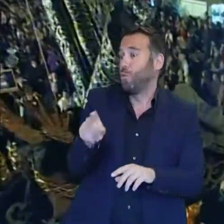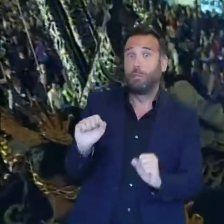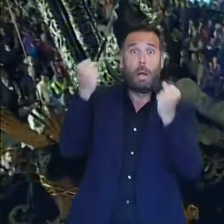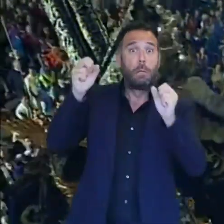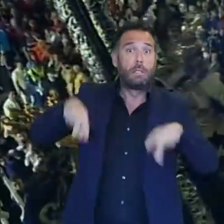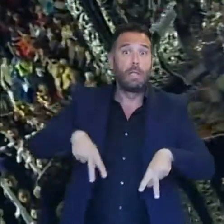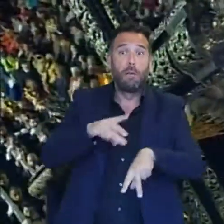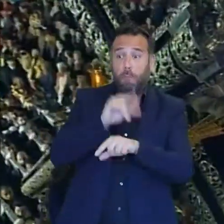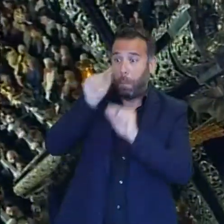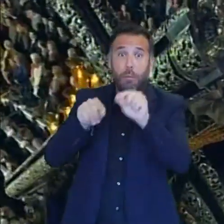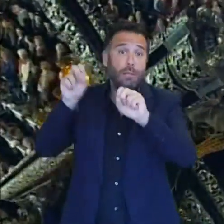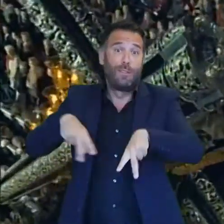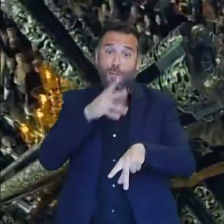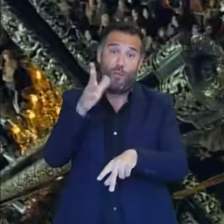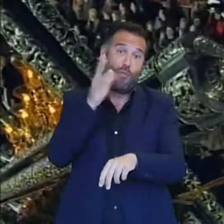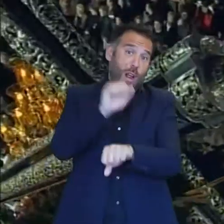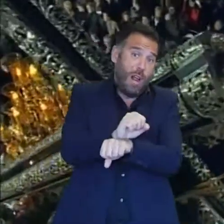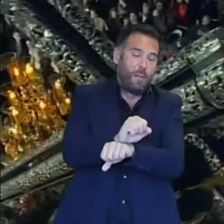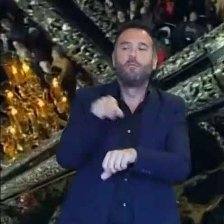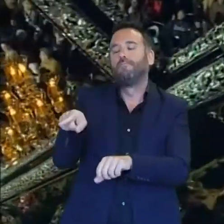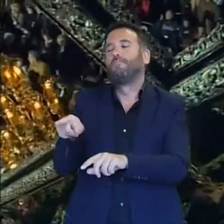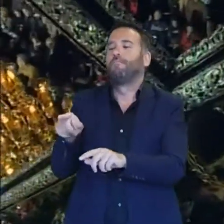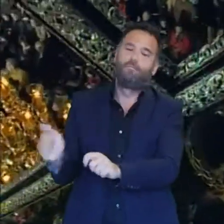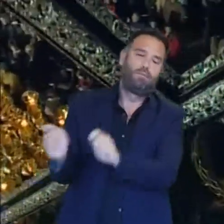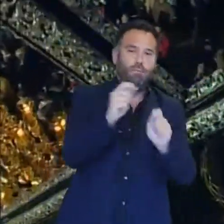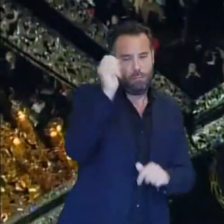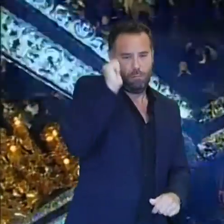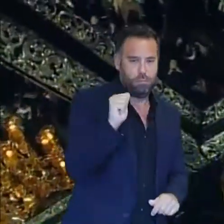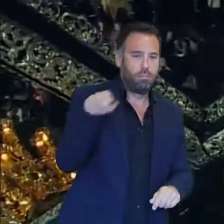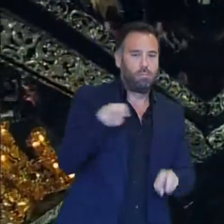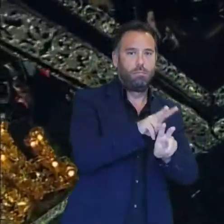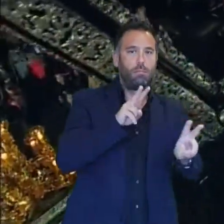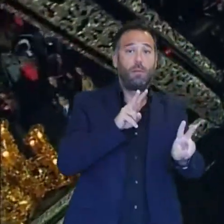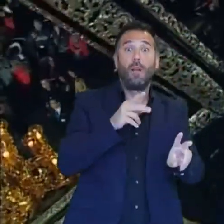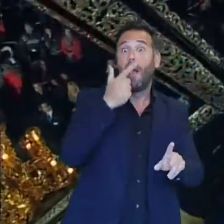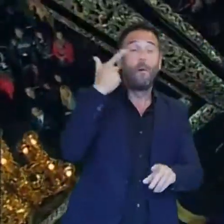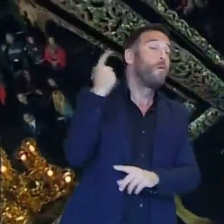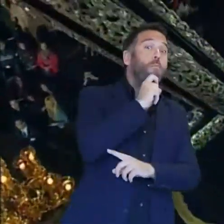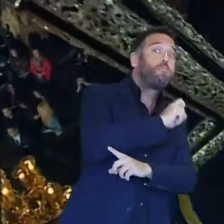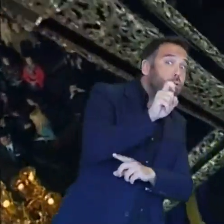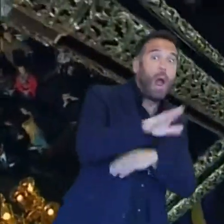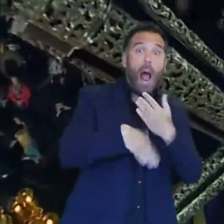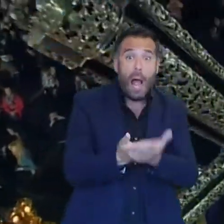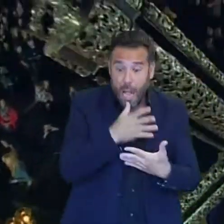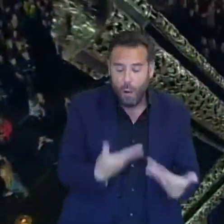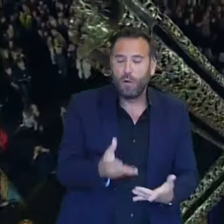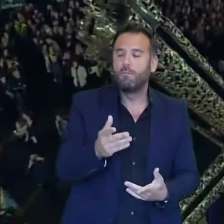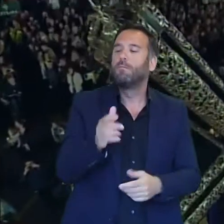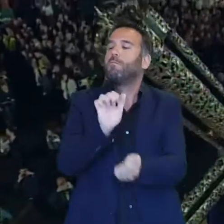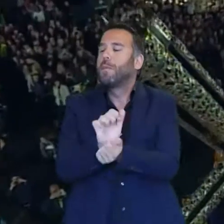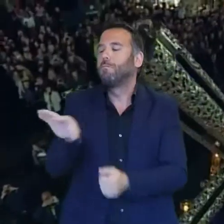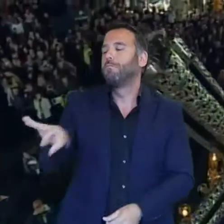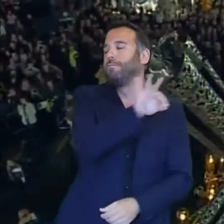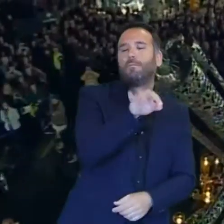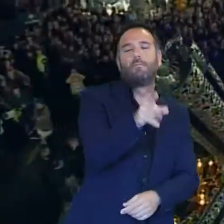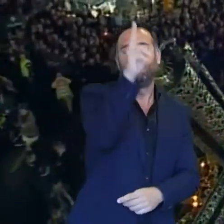la epidemia. Desde entonces la cofradía hace un acto de liberación cada Miércoles Santo a un preso elegido. Otra característica